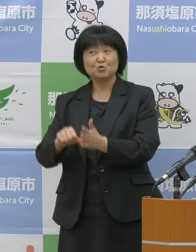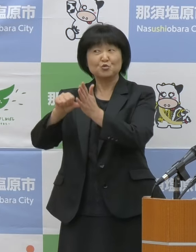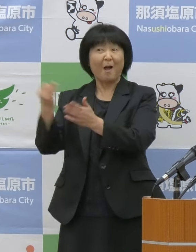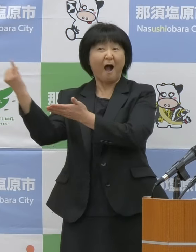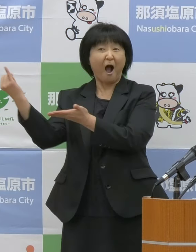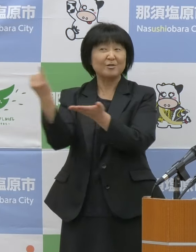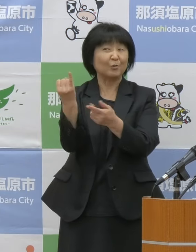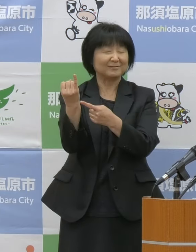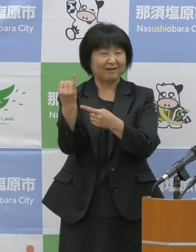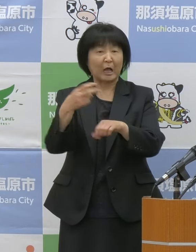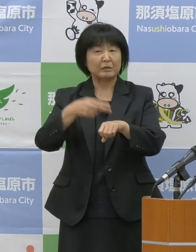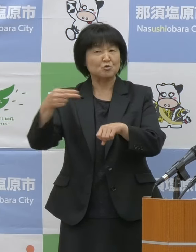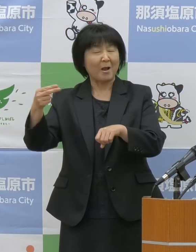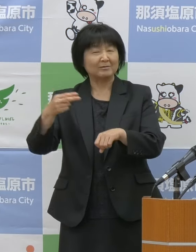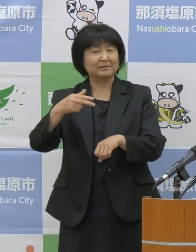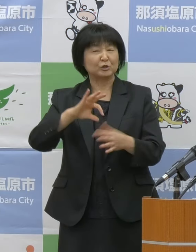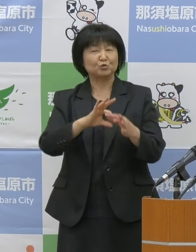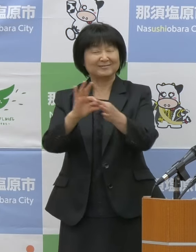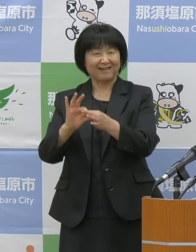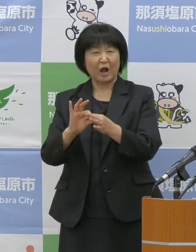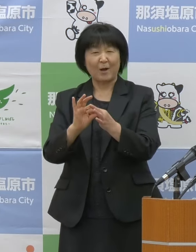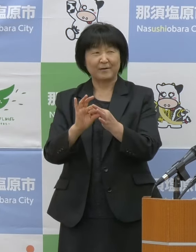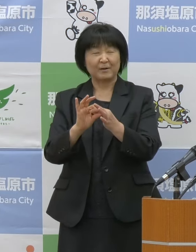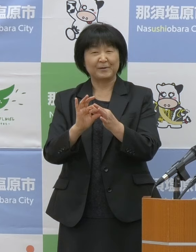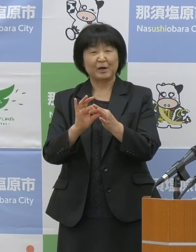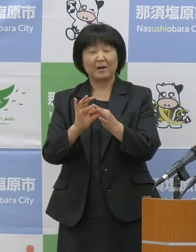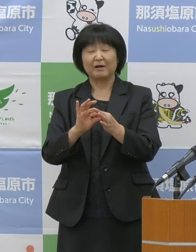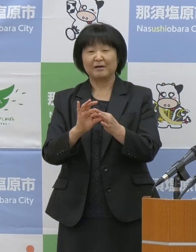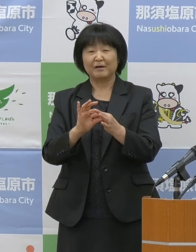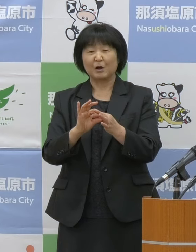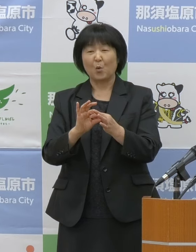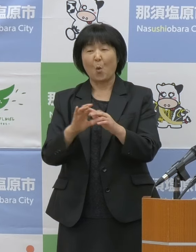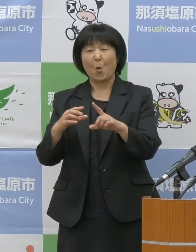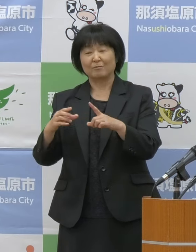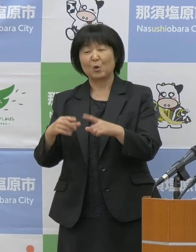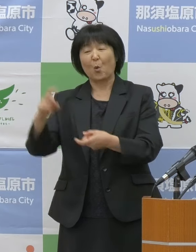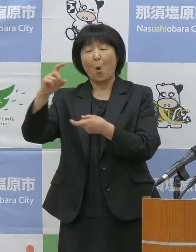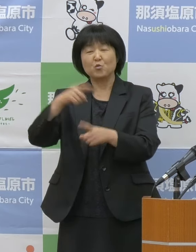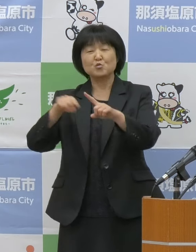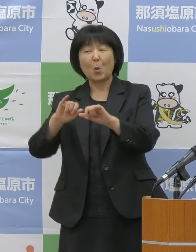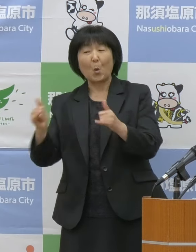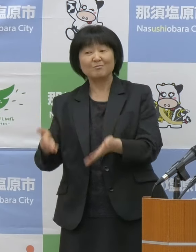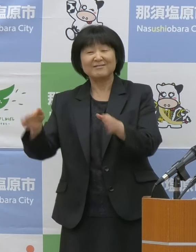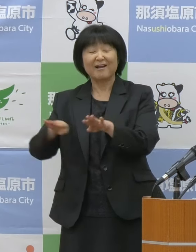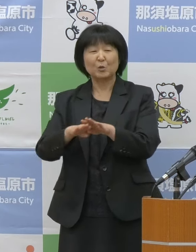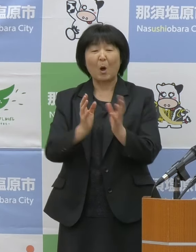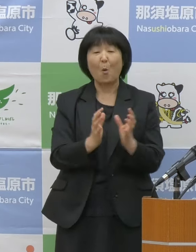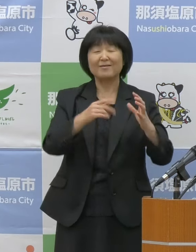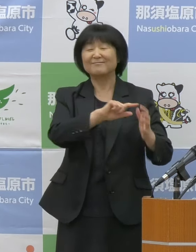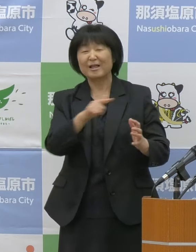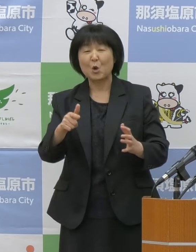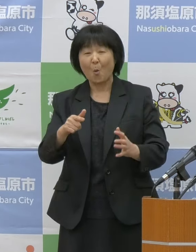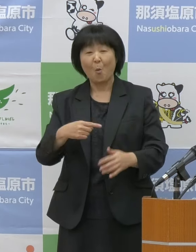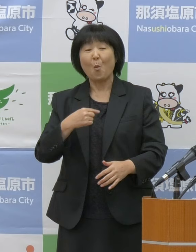須塩原市のことについて、ほうれん草の話であったりとかですね、大山公民館なんて単語が出てくるんですけれども、私たちにとって